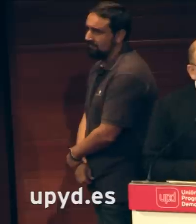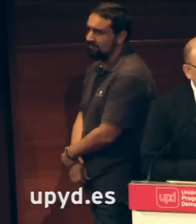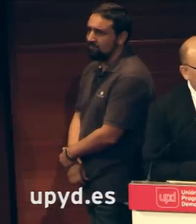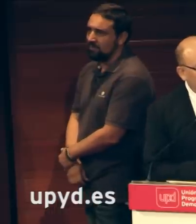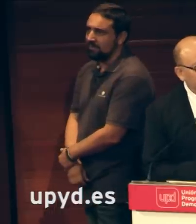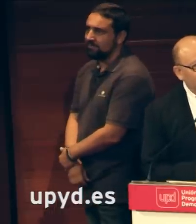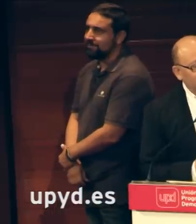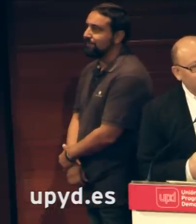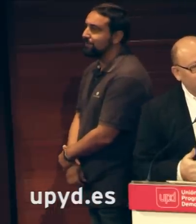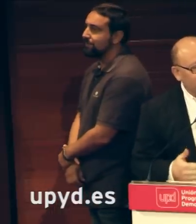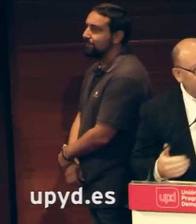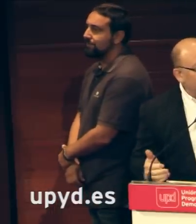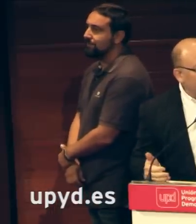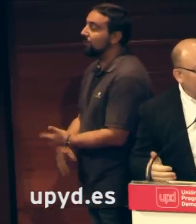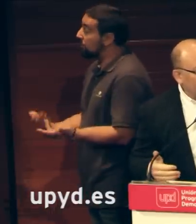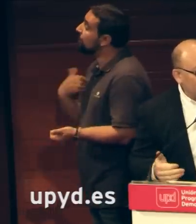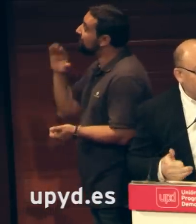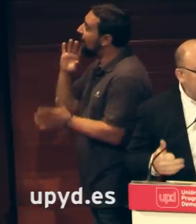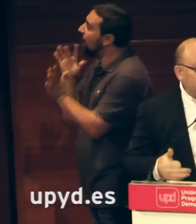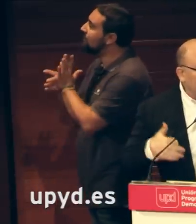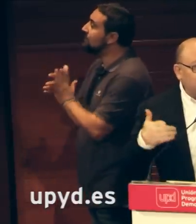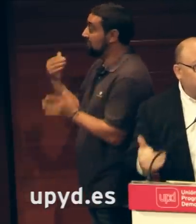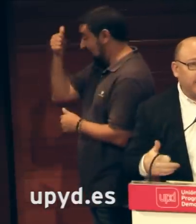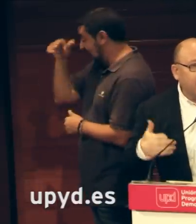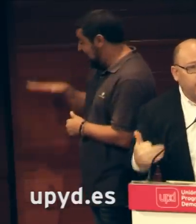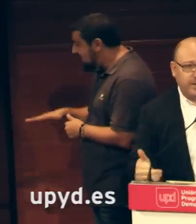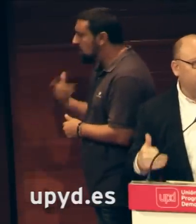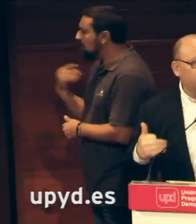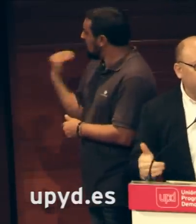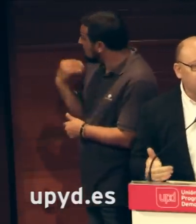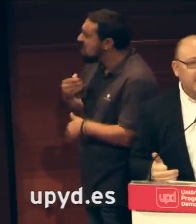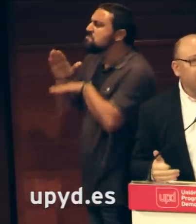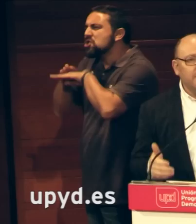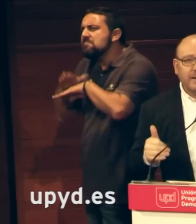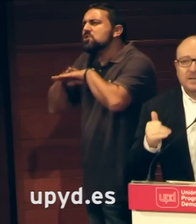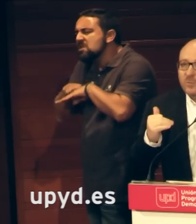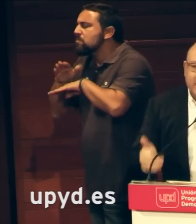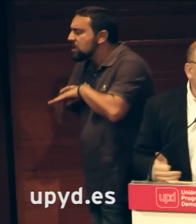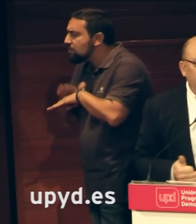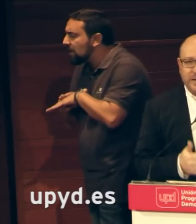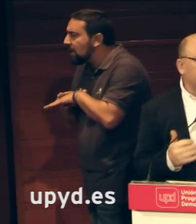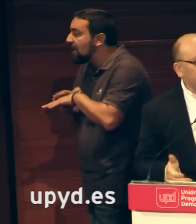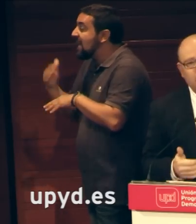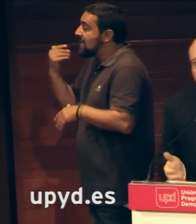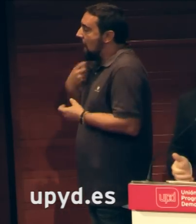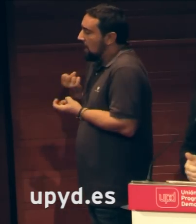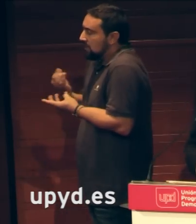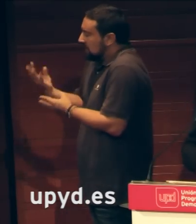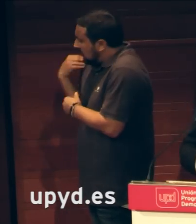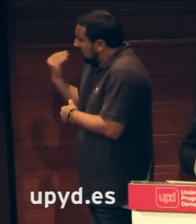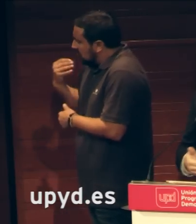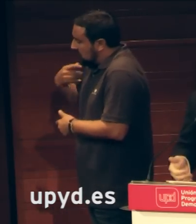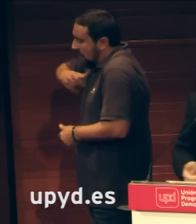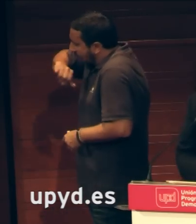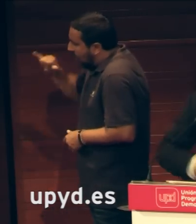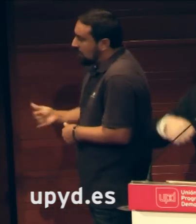Pues decía que cuando el niño pregunta ¿y por qué? ¿Y por qué? ¿Y por qué? Y en el 25º por qué estás agotado, al